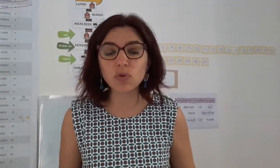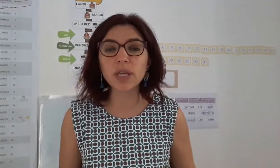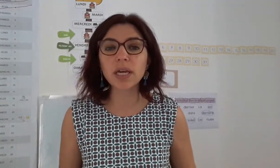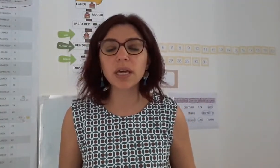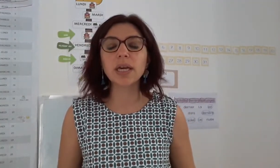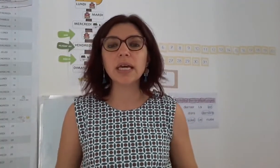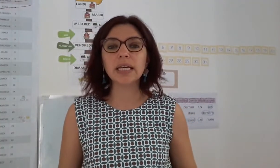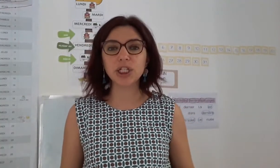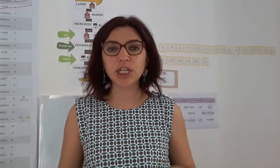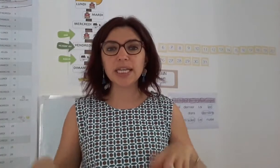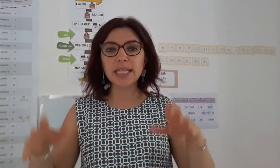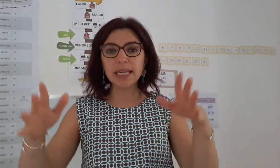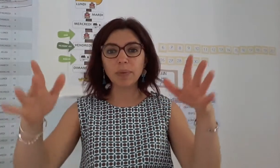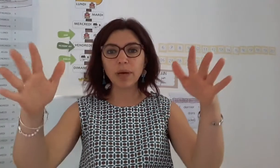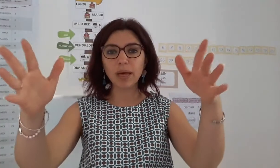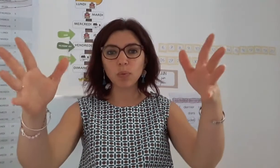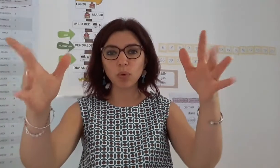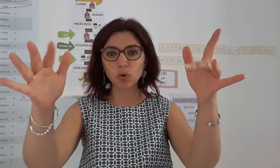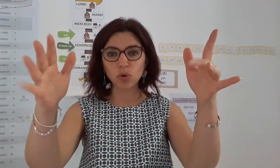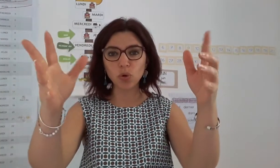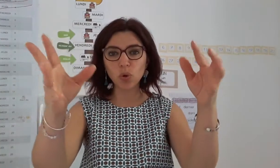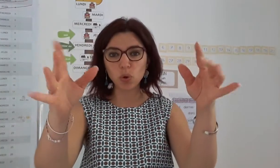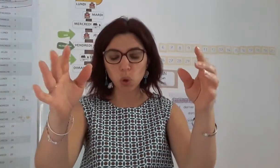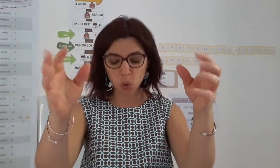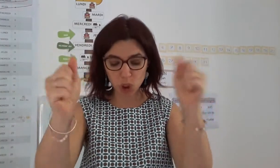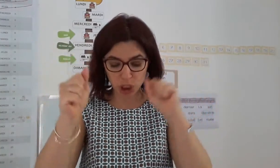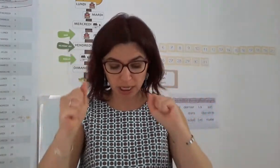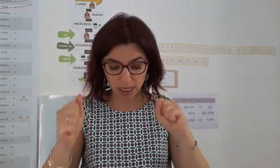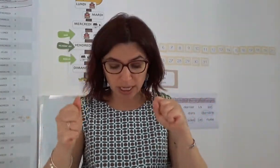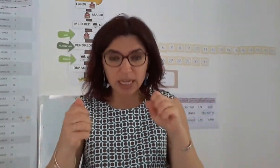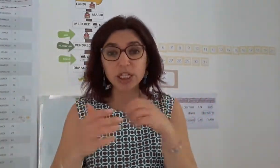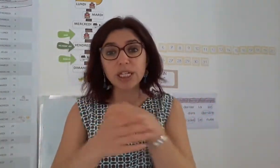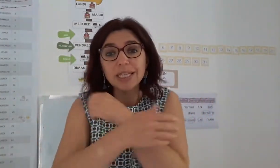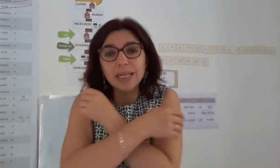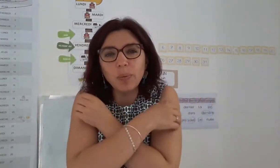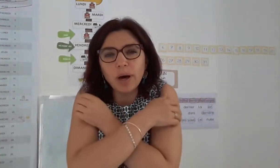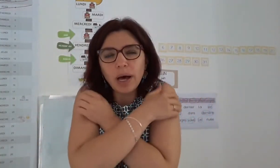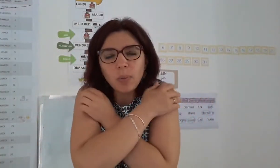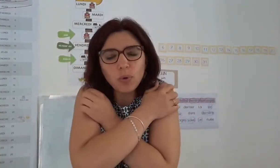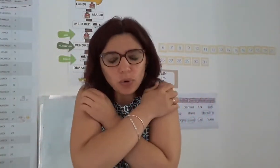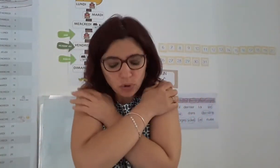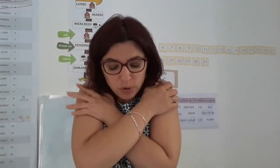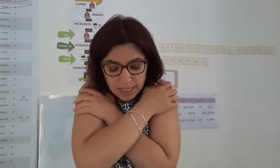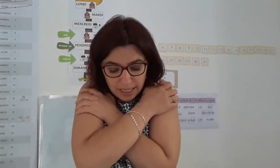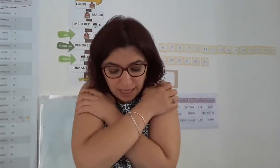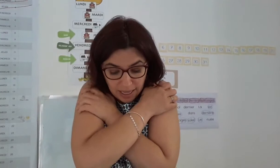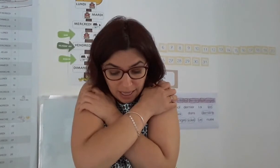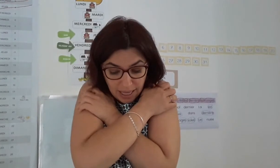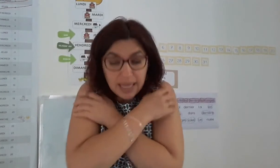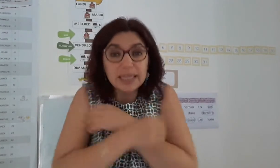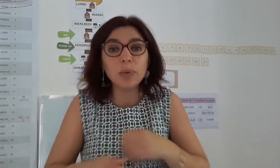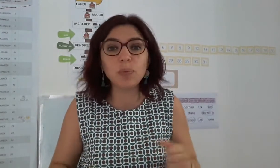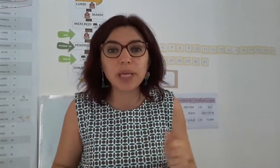souvenez? J'ai des mains pour te toucher, j'ai des bras pour te serrer, des pieds